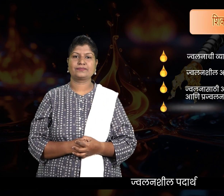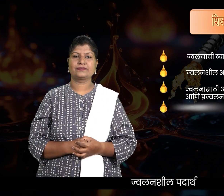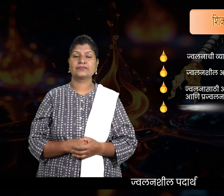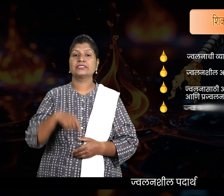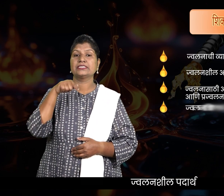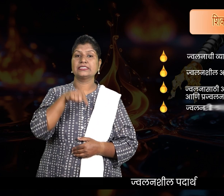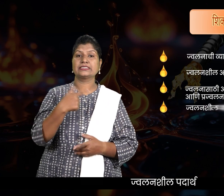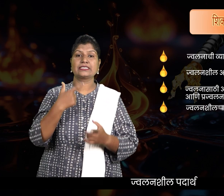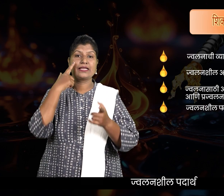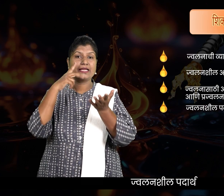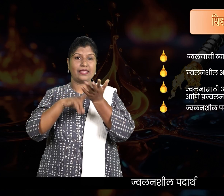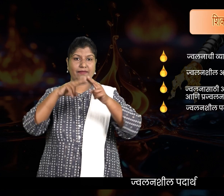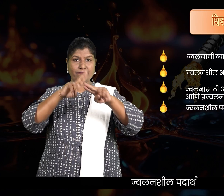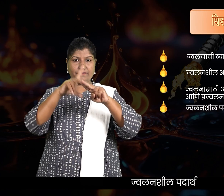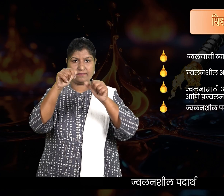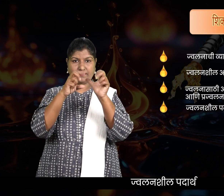ज्वलनशील पदार्थ.